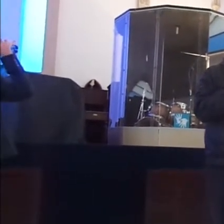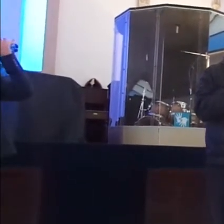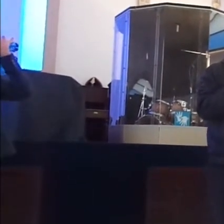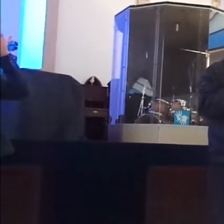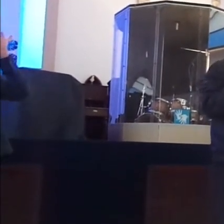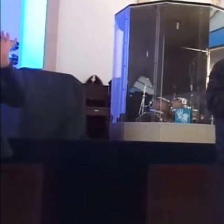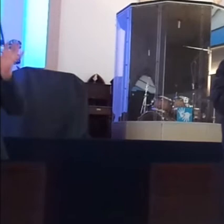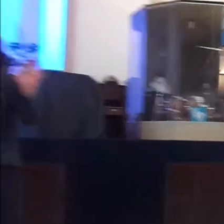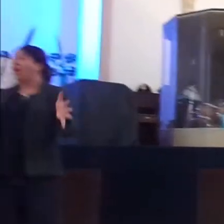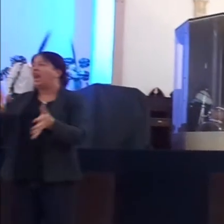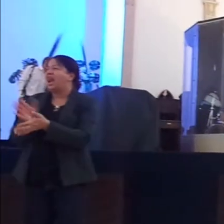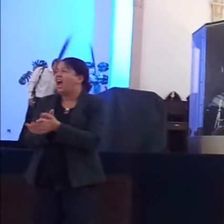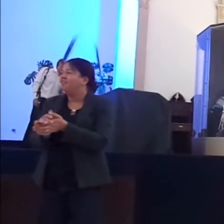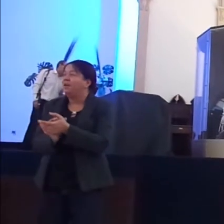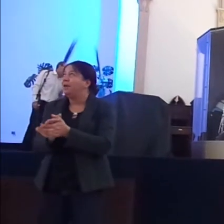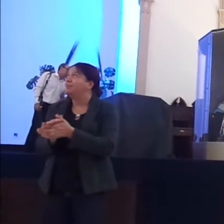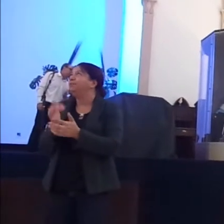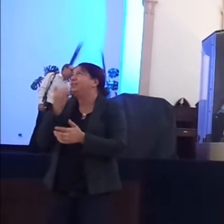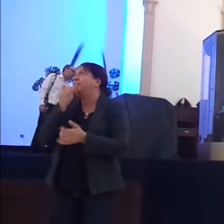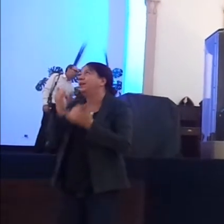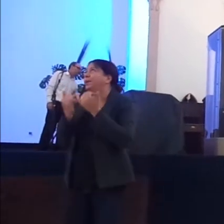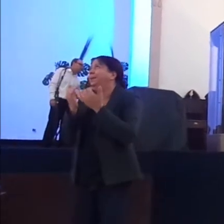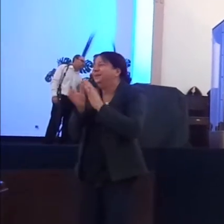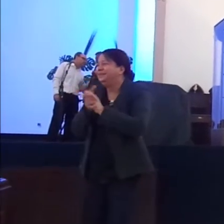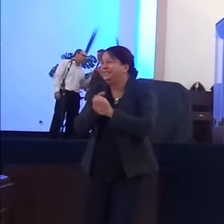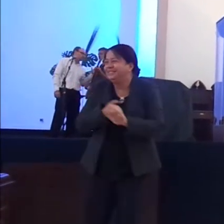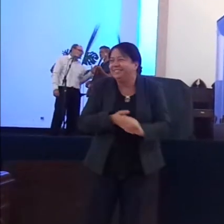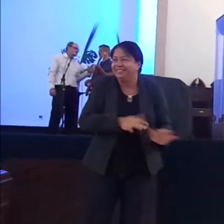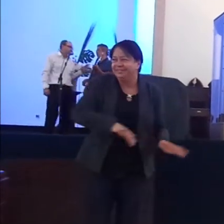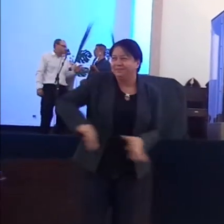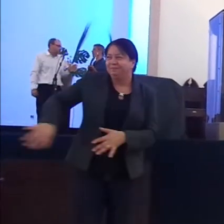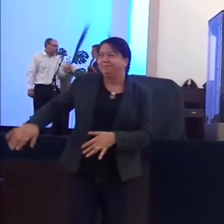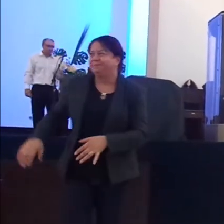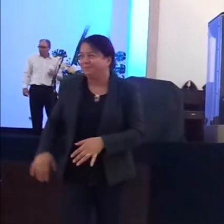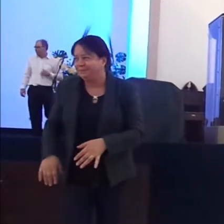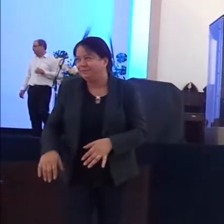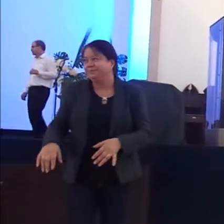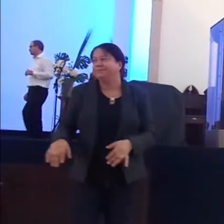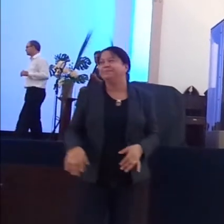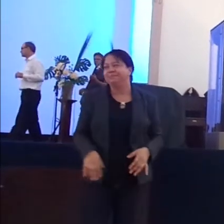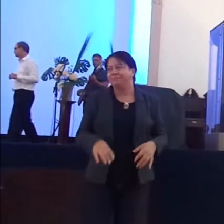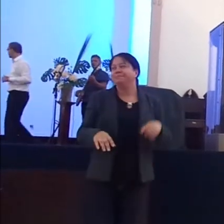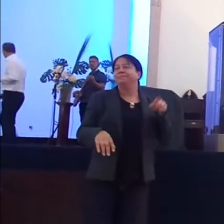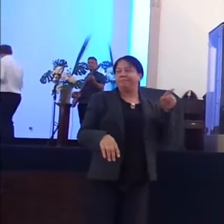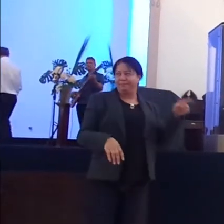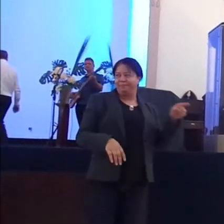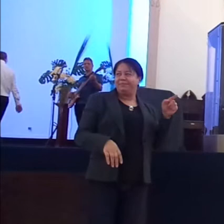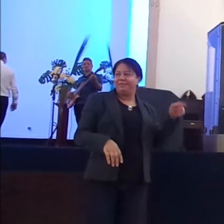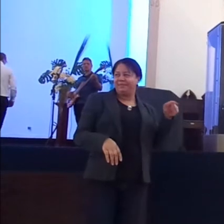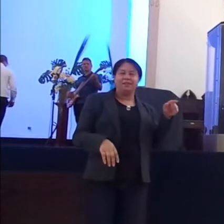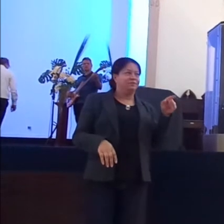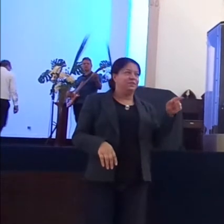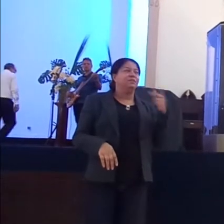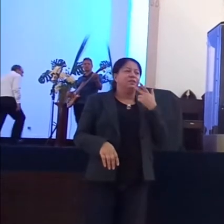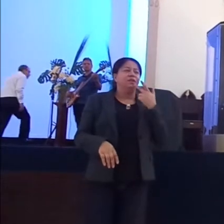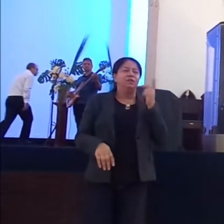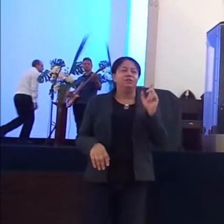vez na igreja onde eu estava, tinha um irmão que todo ano a igreja fazia uma oferta